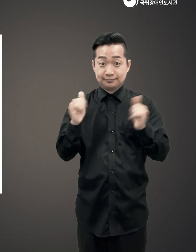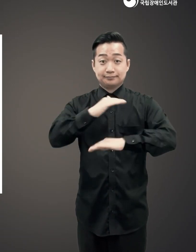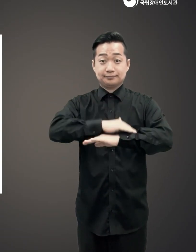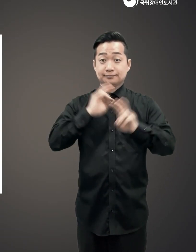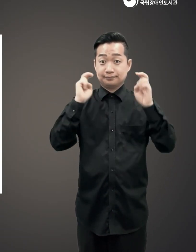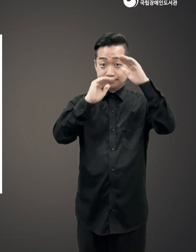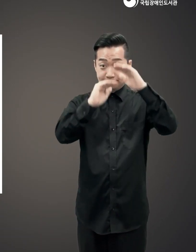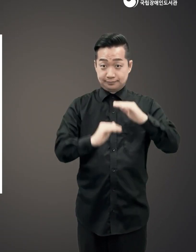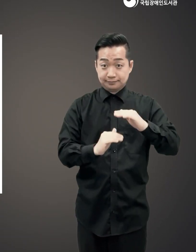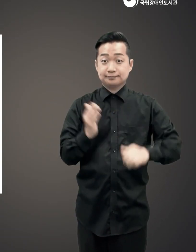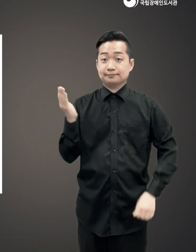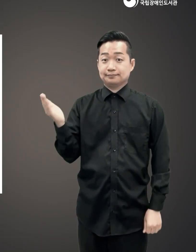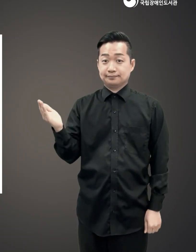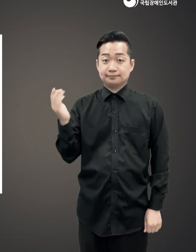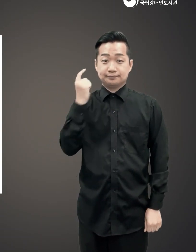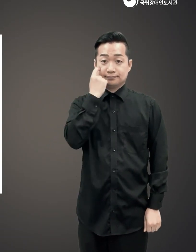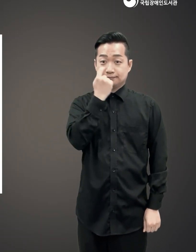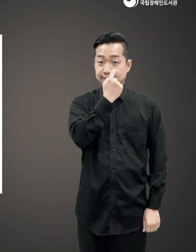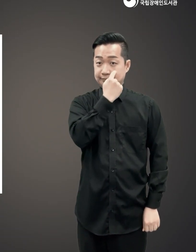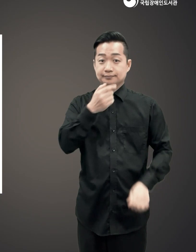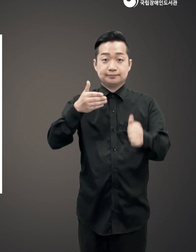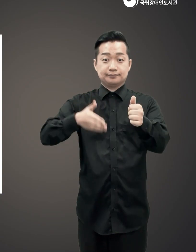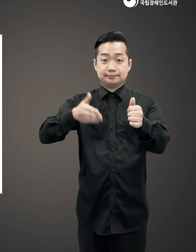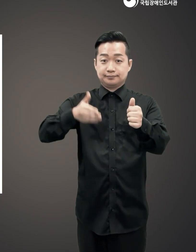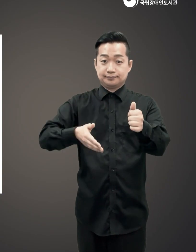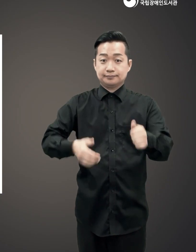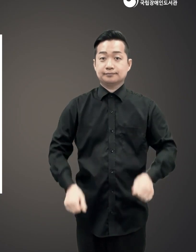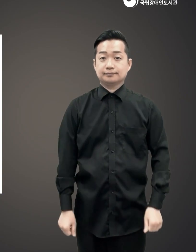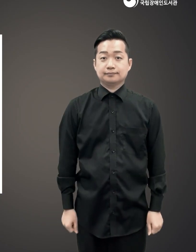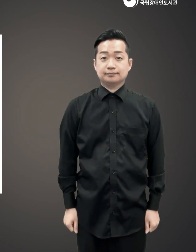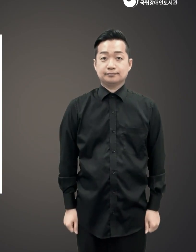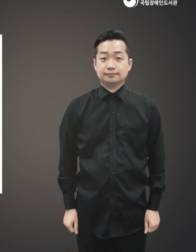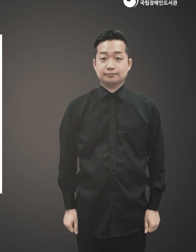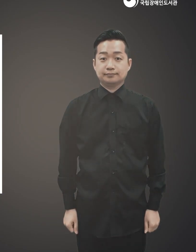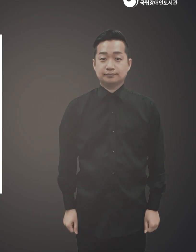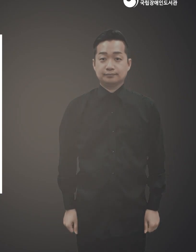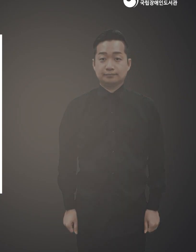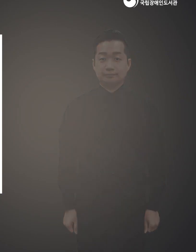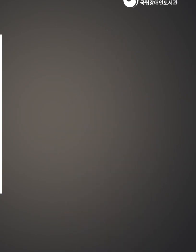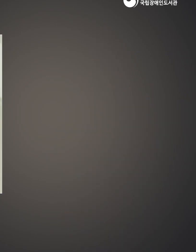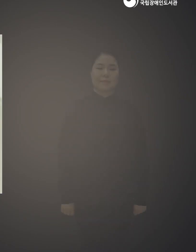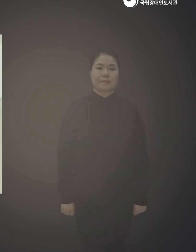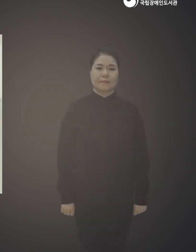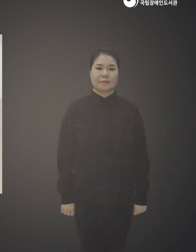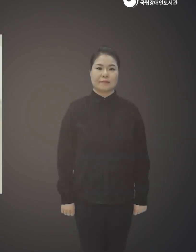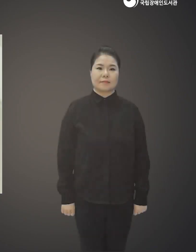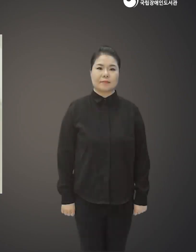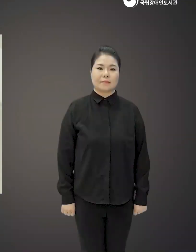생존. 저자 삼각커피. 출판사 봄름.